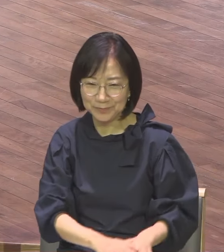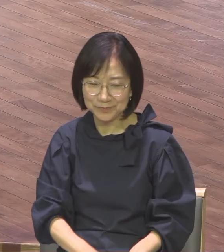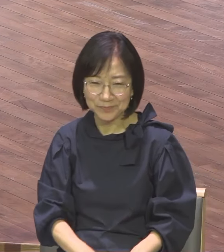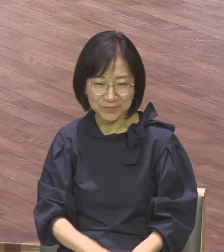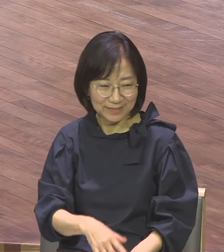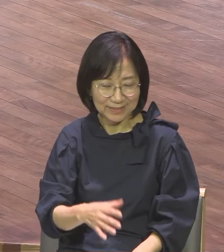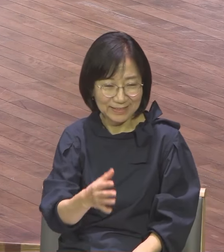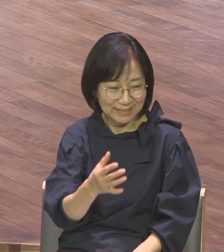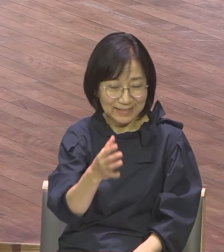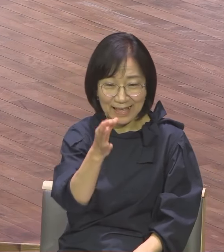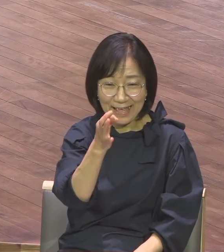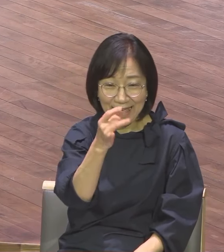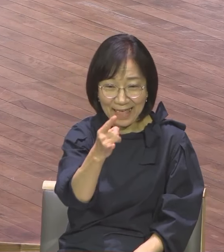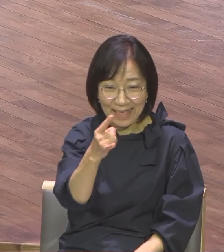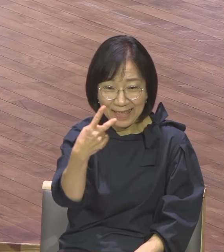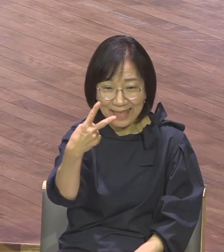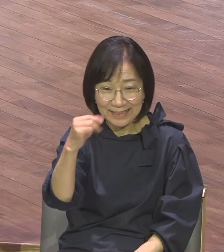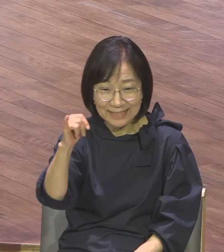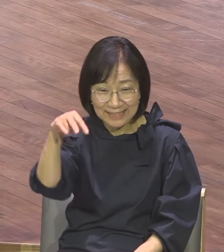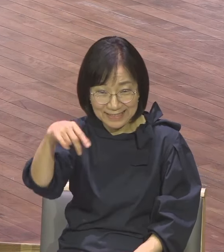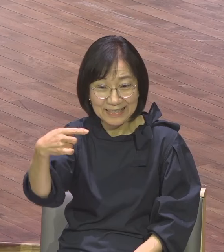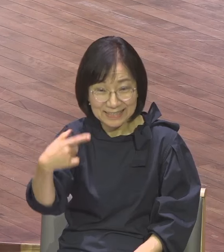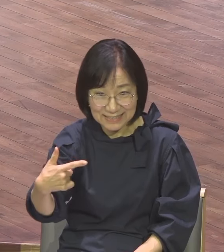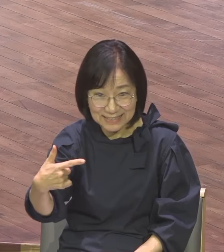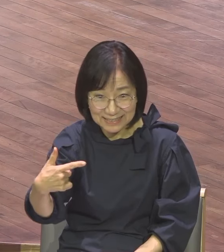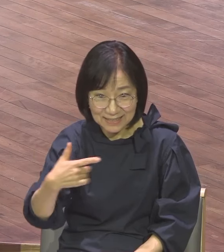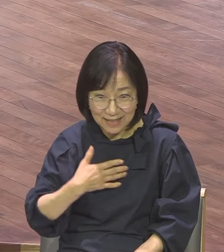에디슨이 어떻게 했다고요? 아니